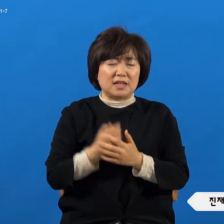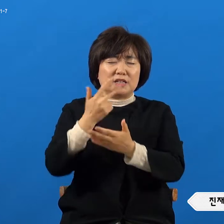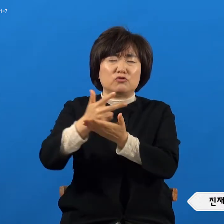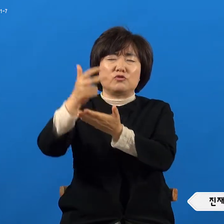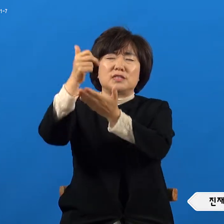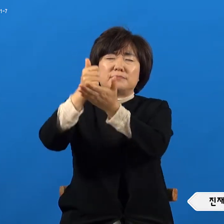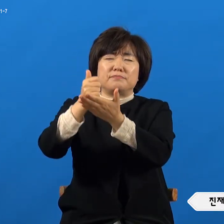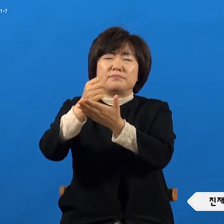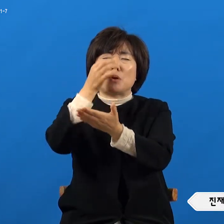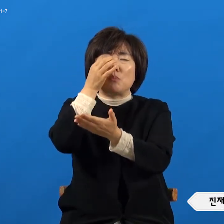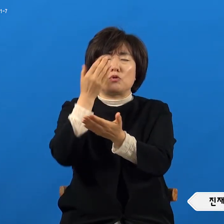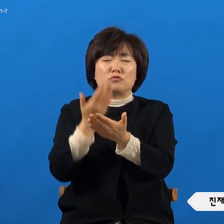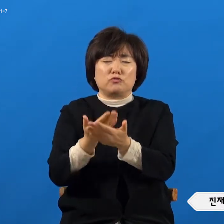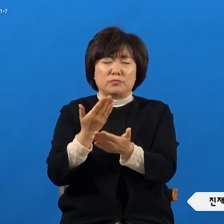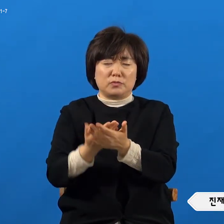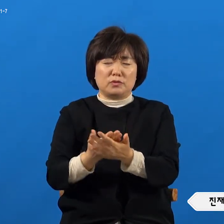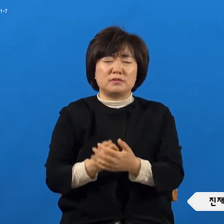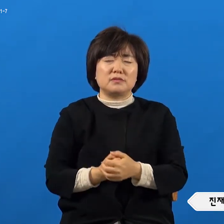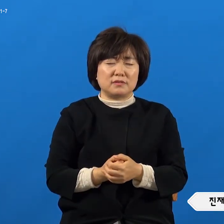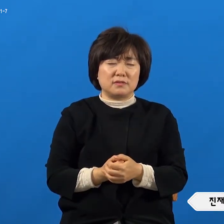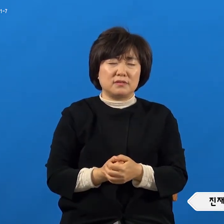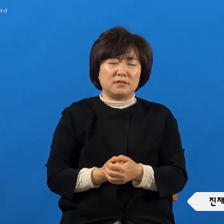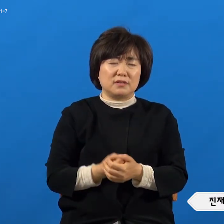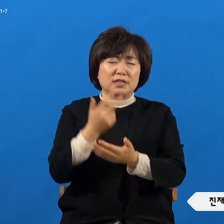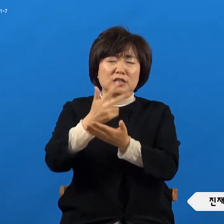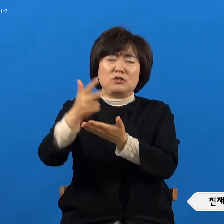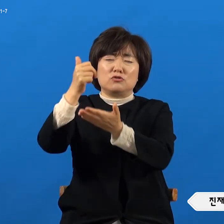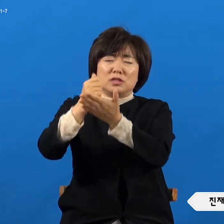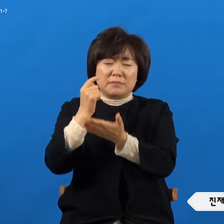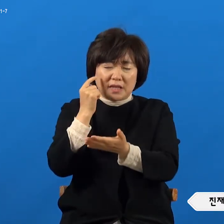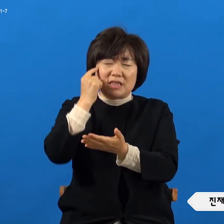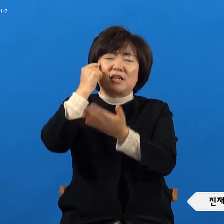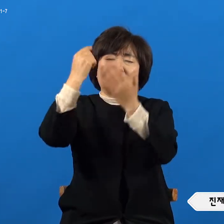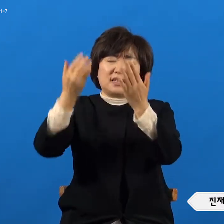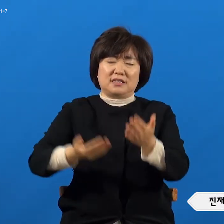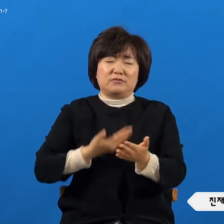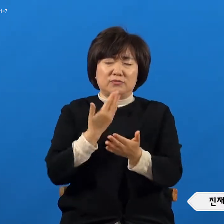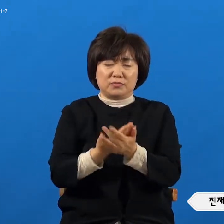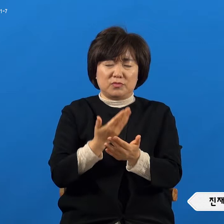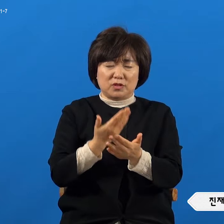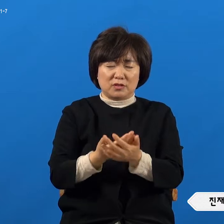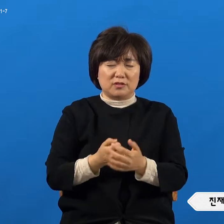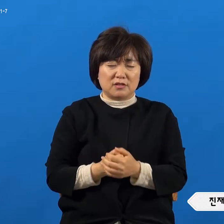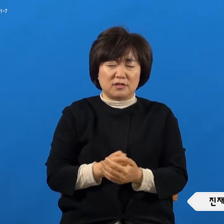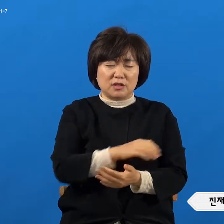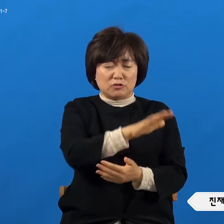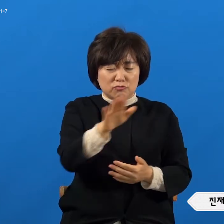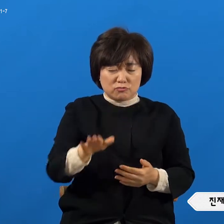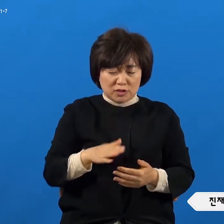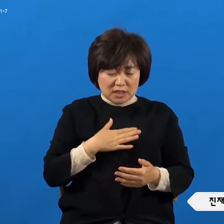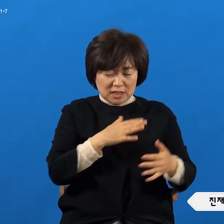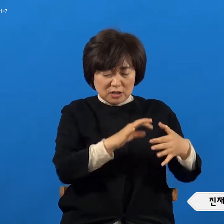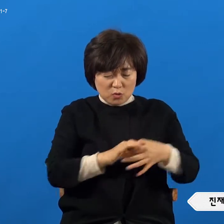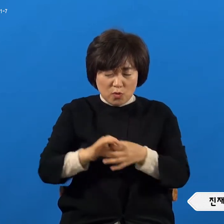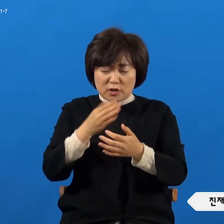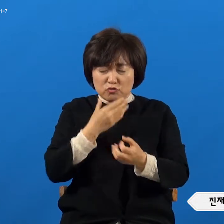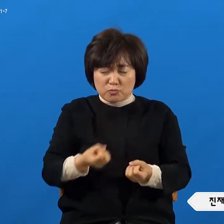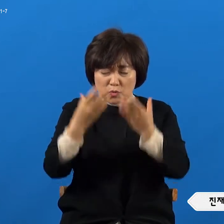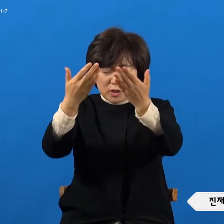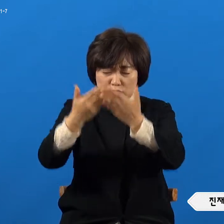주님, 보여 주옵소서. 주님, 깨닫게 해 주옵소서. 우리를 통해 축복하시기를